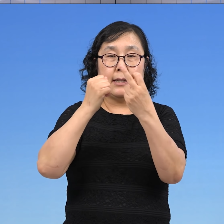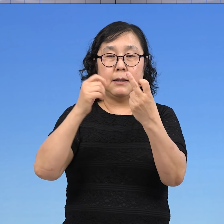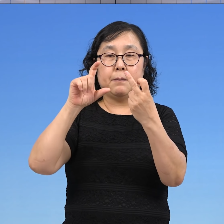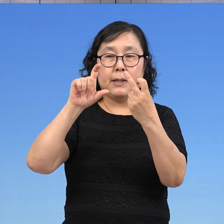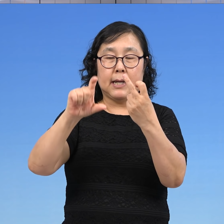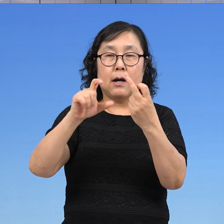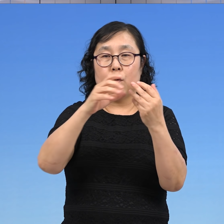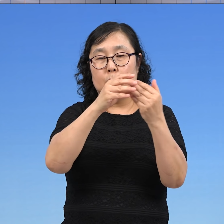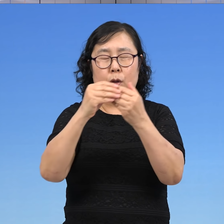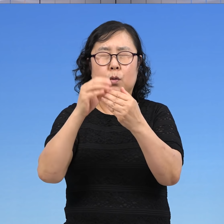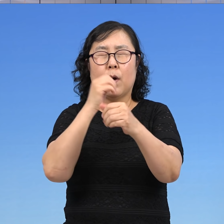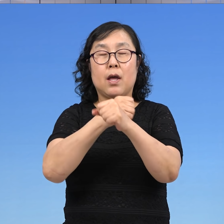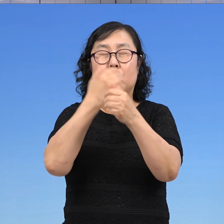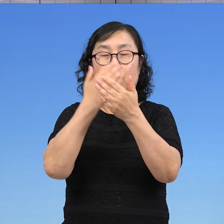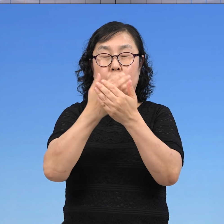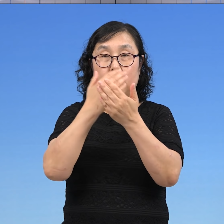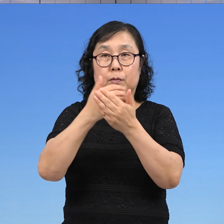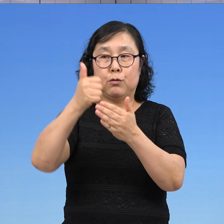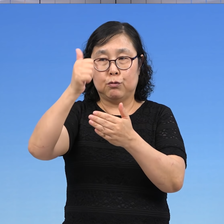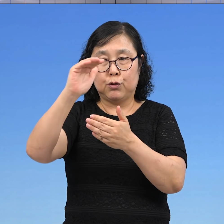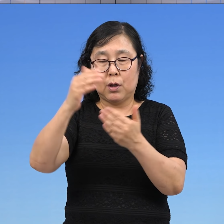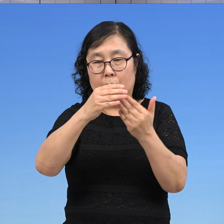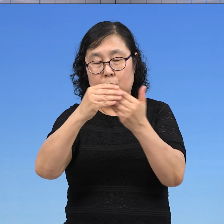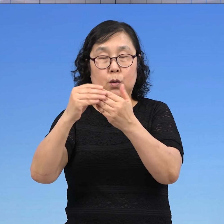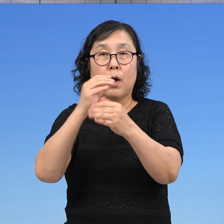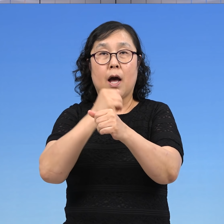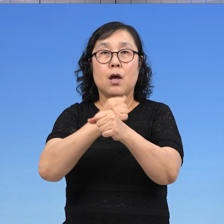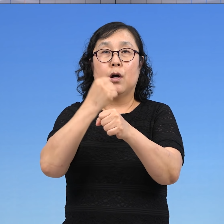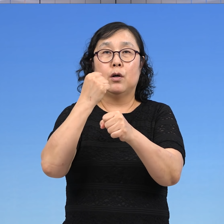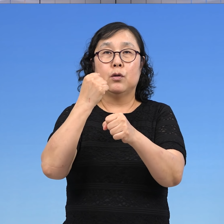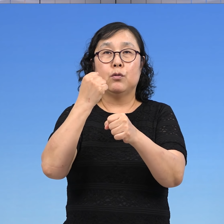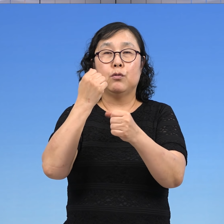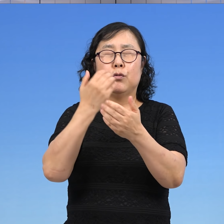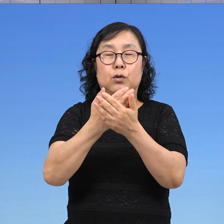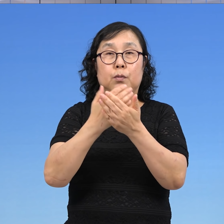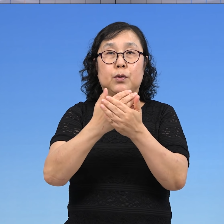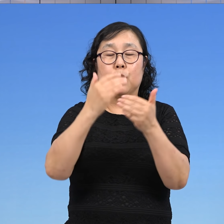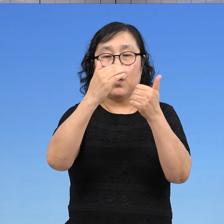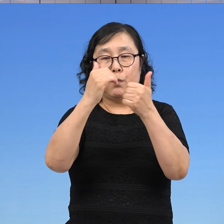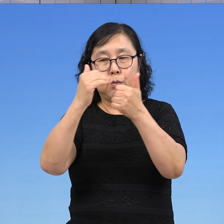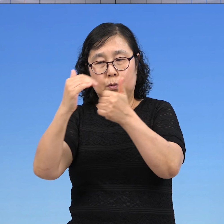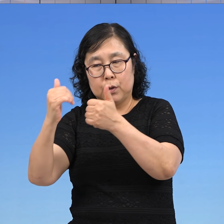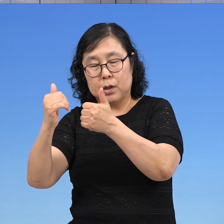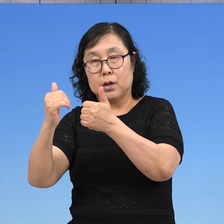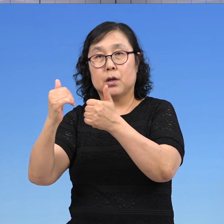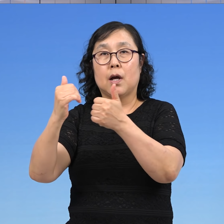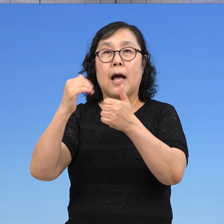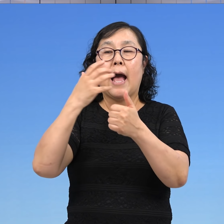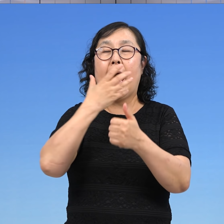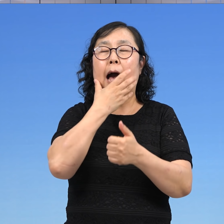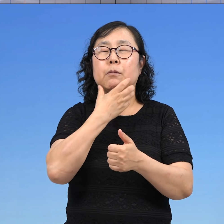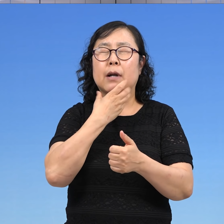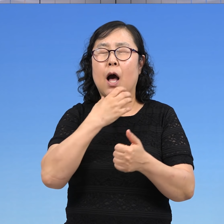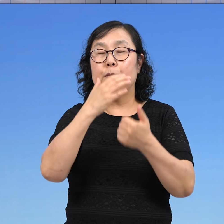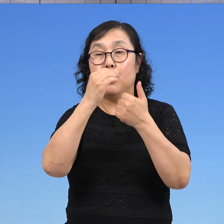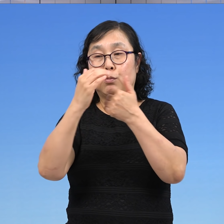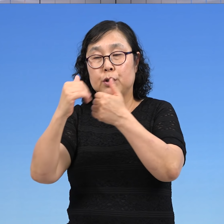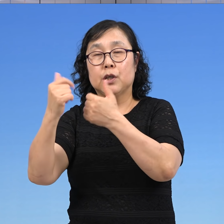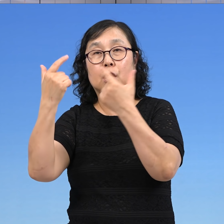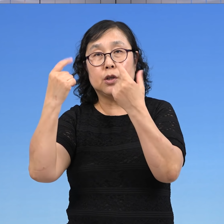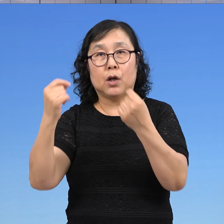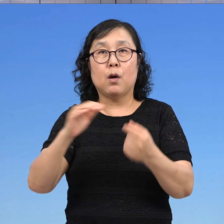원합니다 축원 적으로 인도해 주시고 불어 풀러 아브라함을 통하여 새로운 역사를 주셨던 것처럼